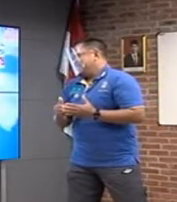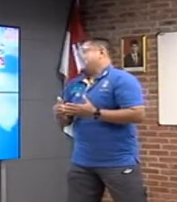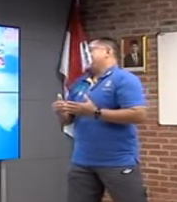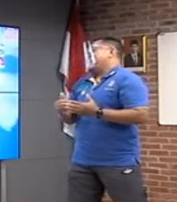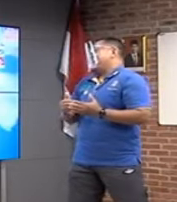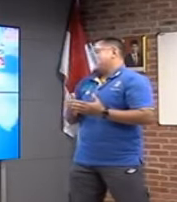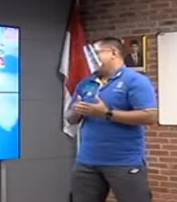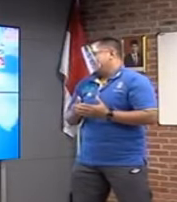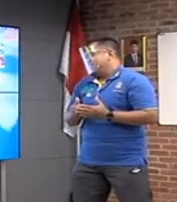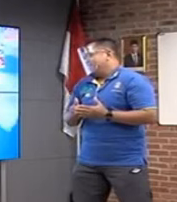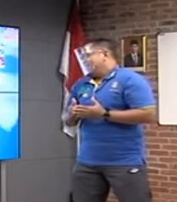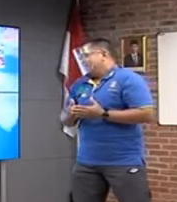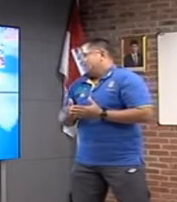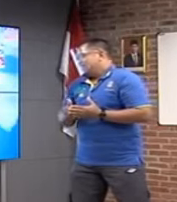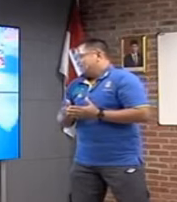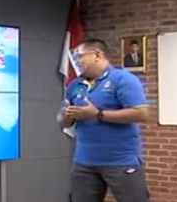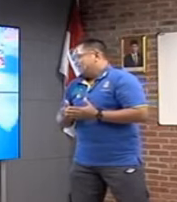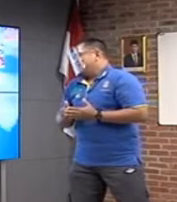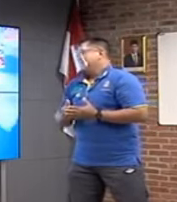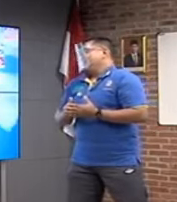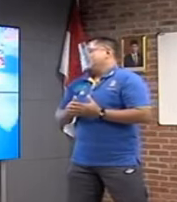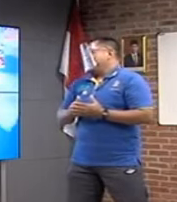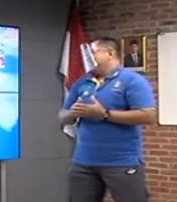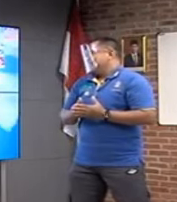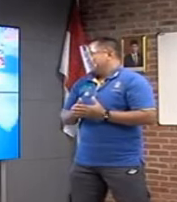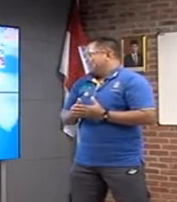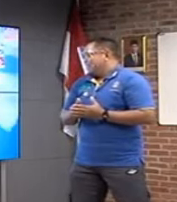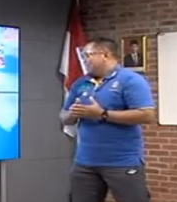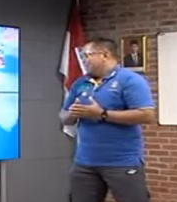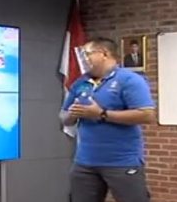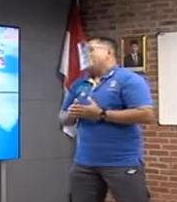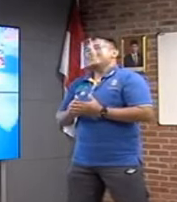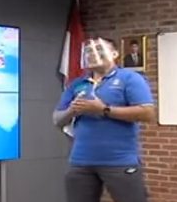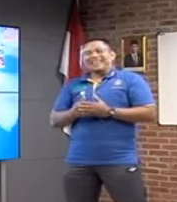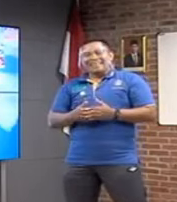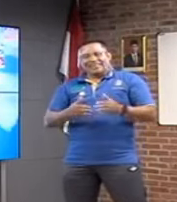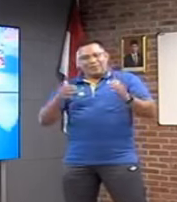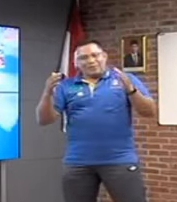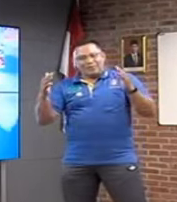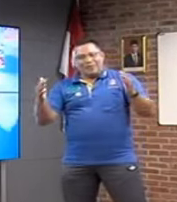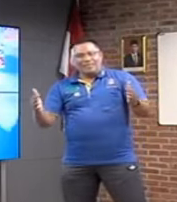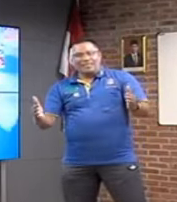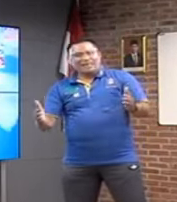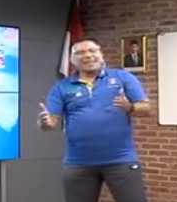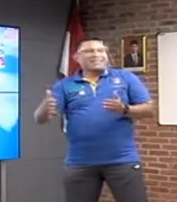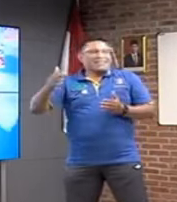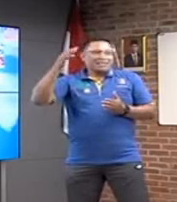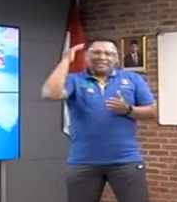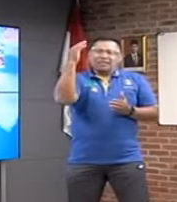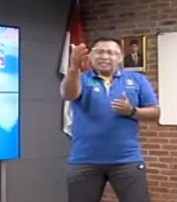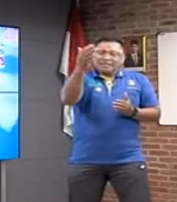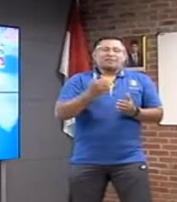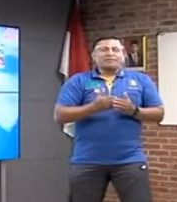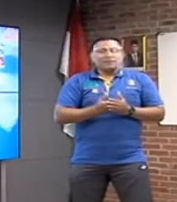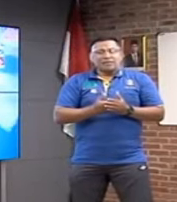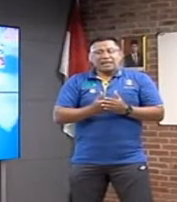masker. Ya. Kemudian mencuci tangan. Okay. Dan yang terakhir menjaga jarak. Oke, itu. Dan